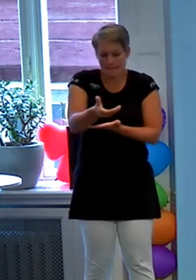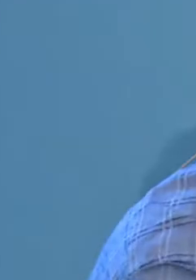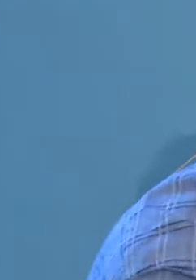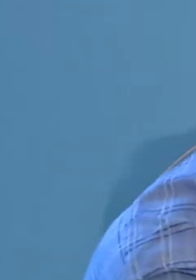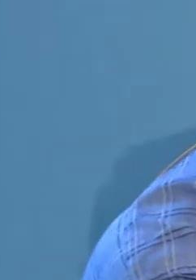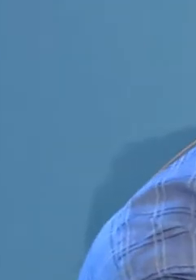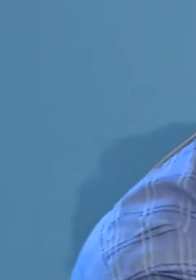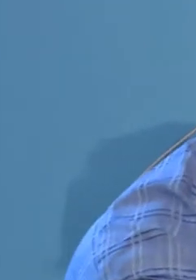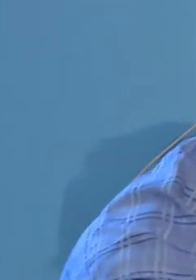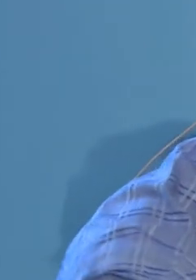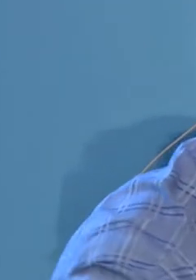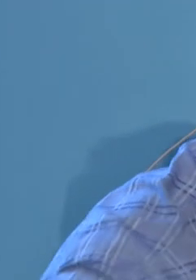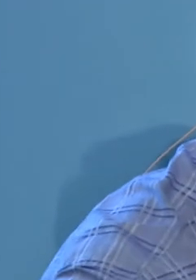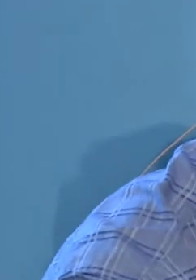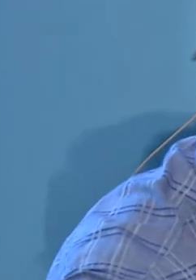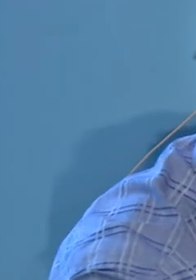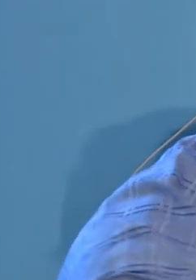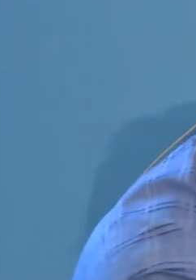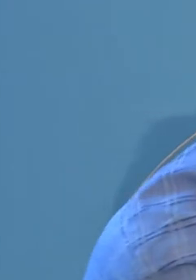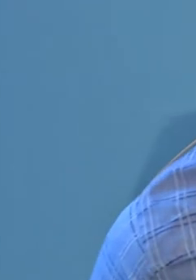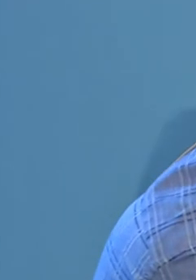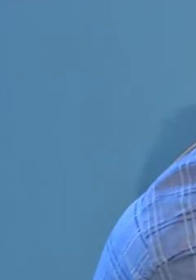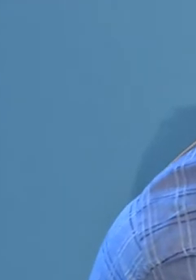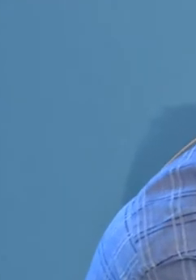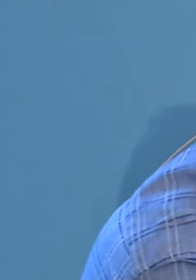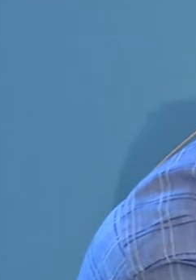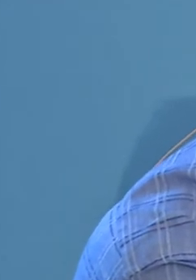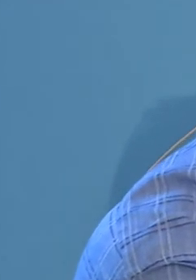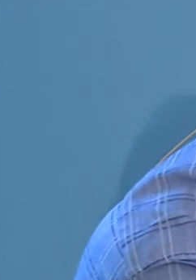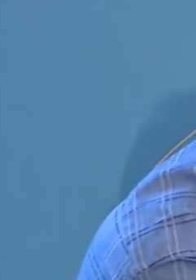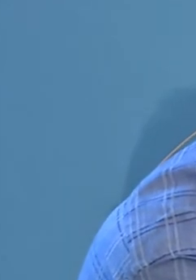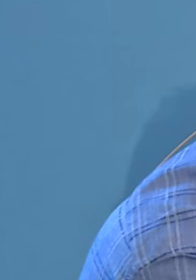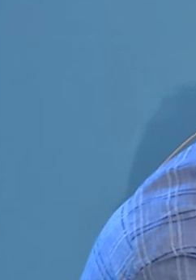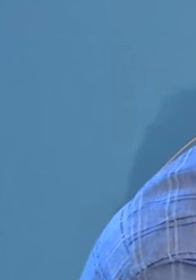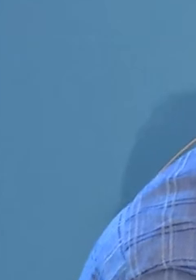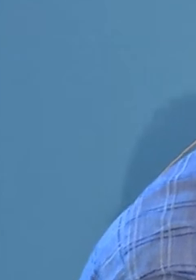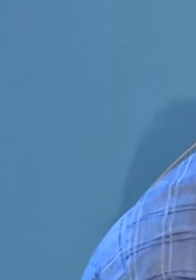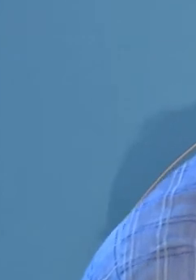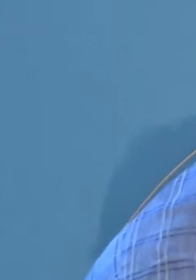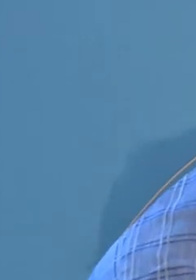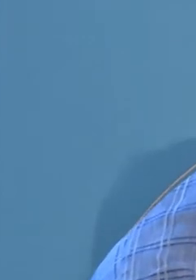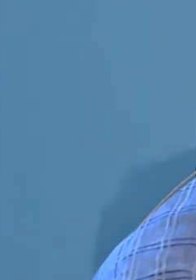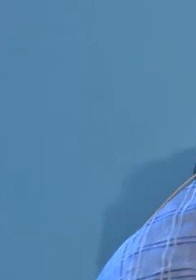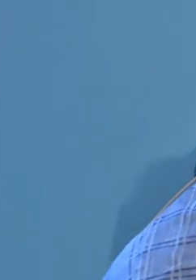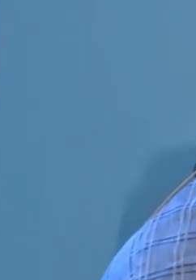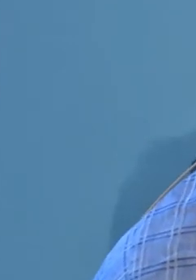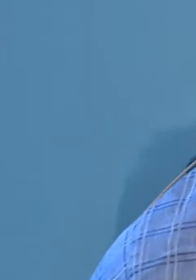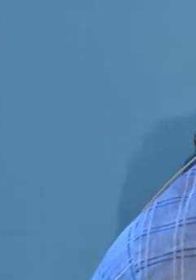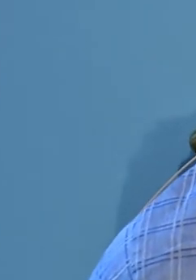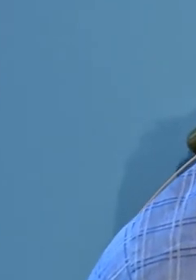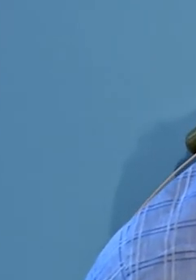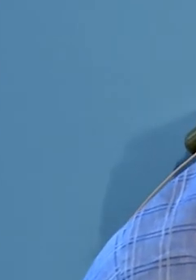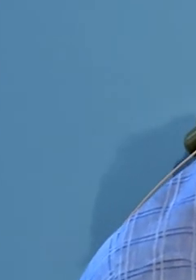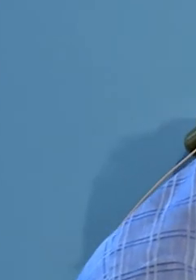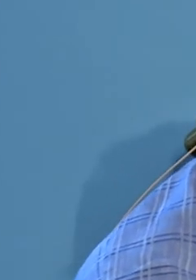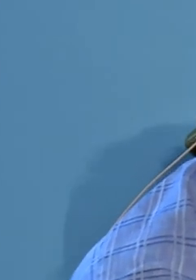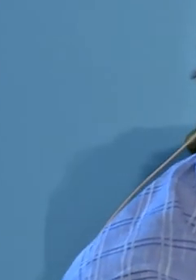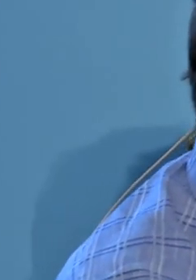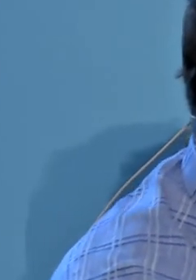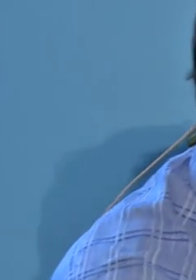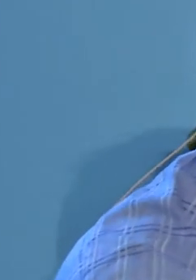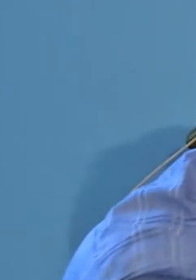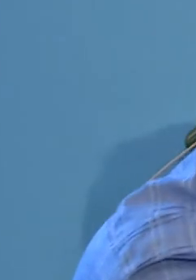Där när det handlar om, inte inom Tyskland utan just med andra länder, både västerut, vi har ju Holland, Belgien inte så